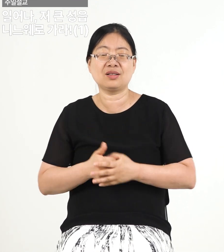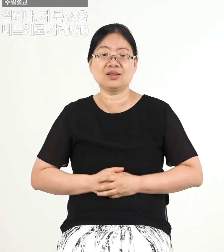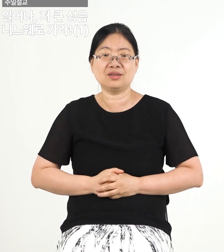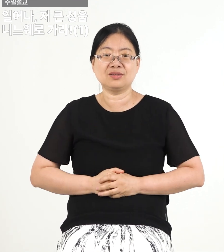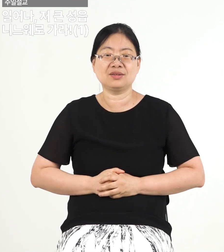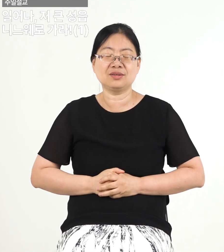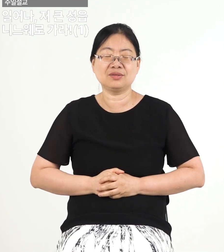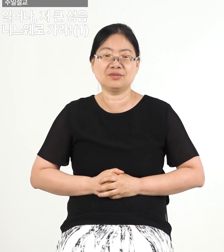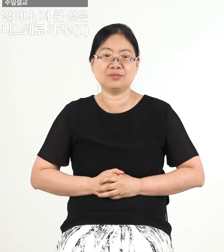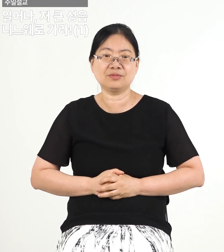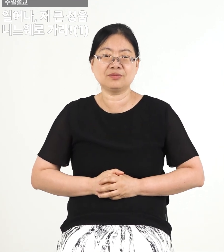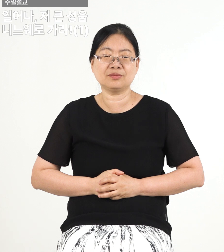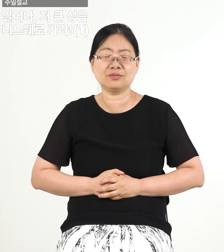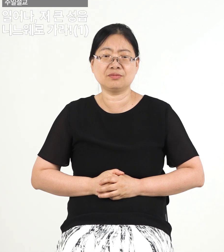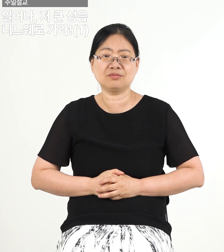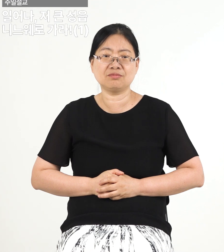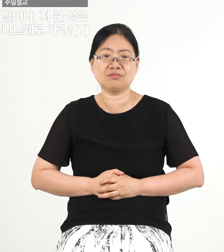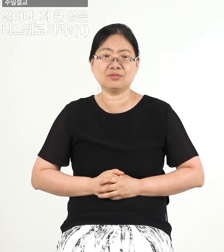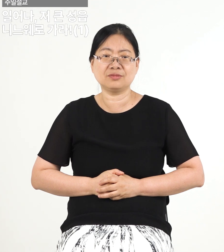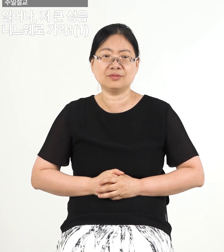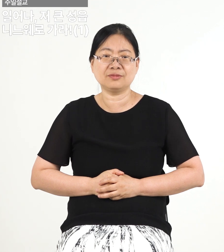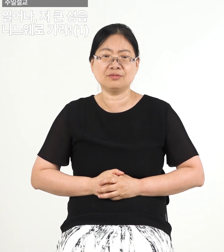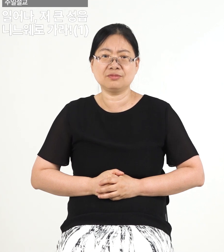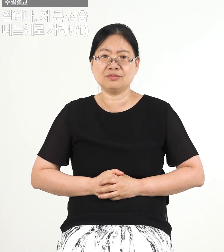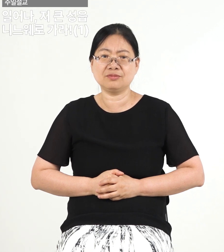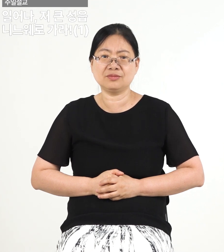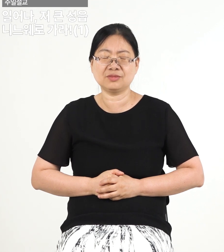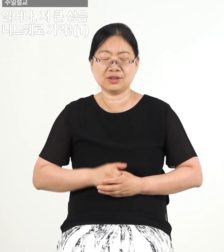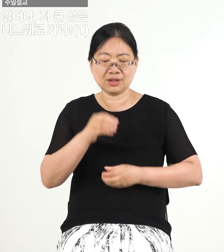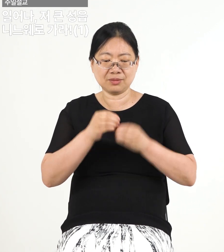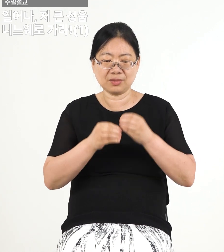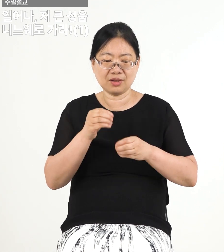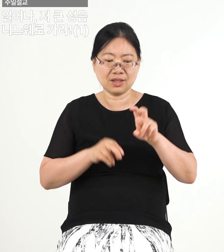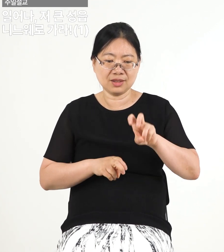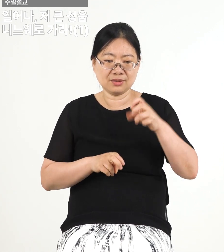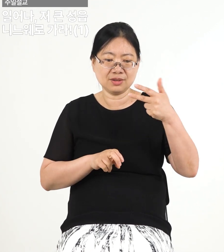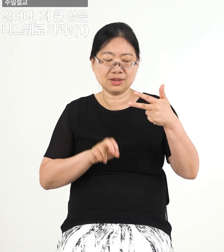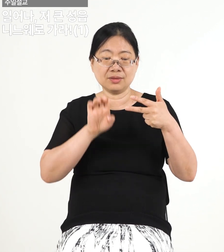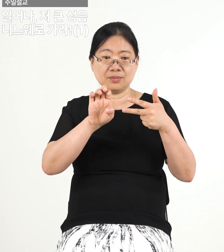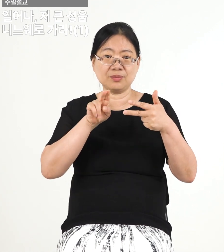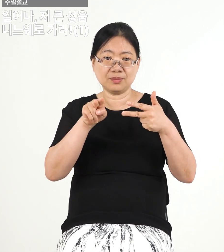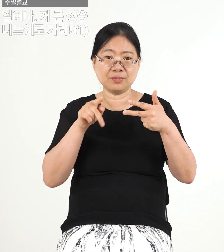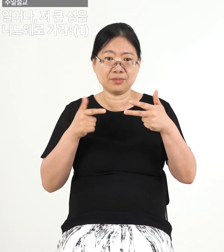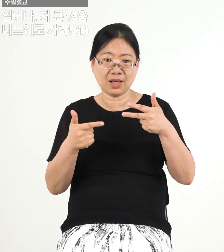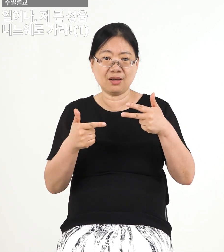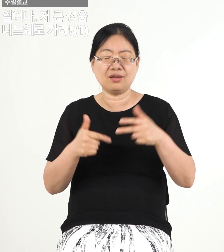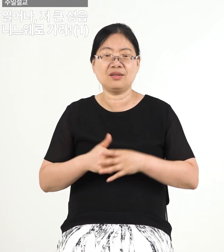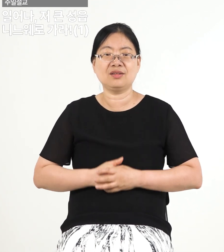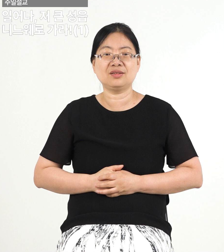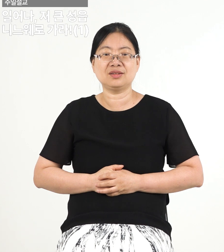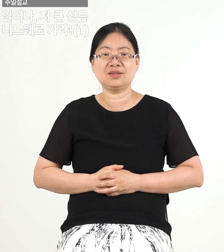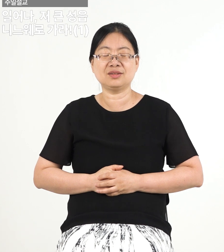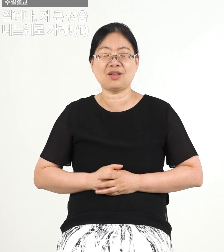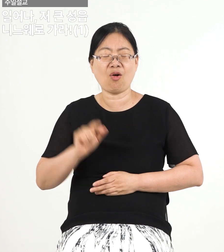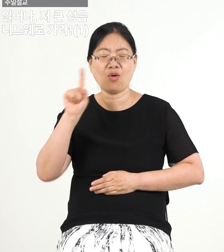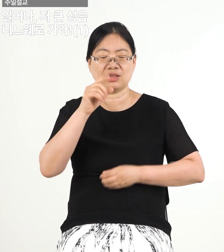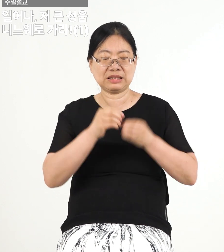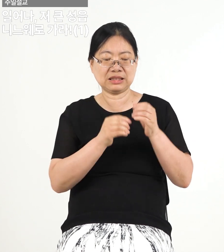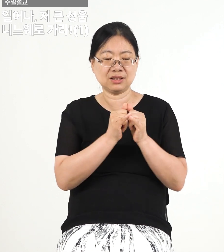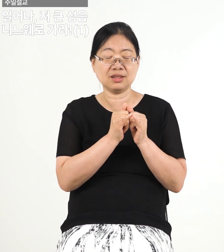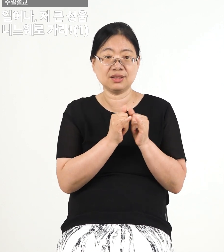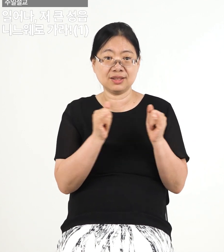이렇게 돼 있어요. 시편 27편 어느